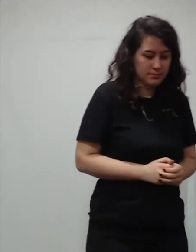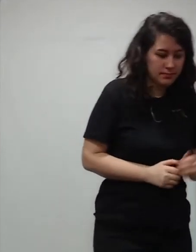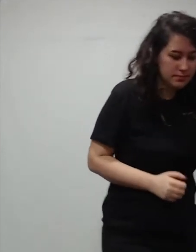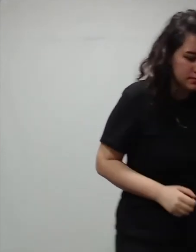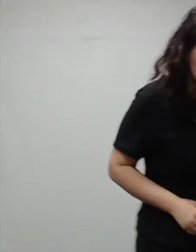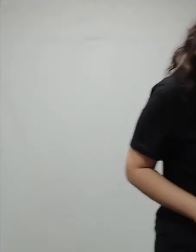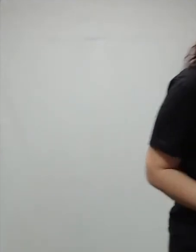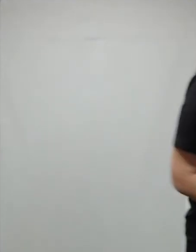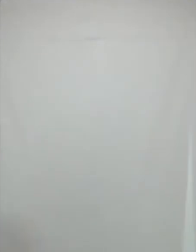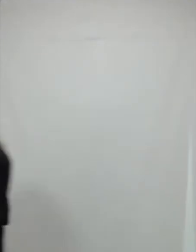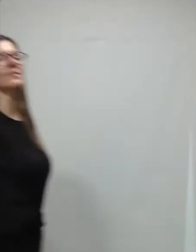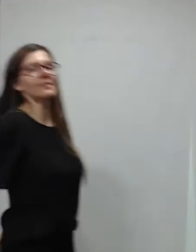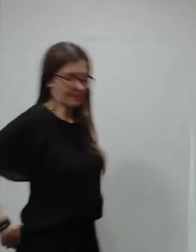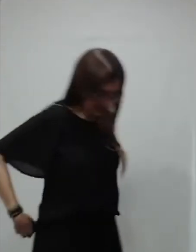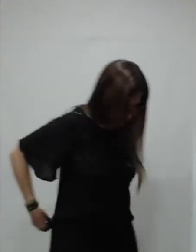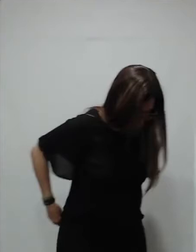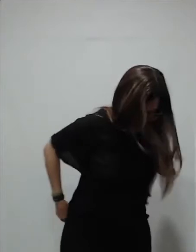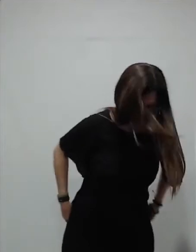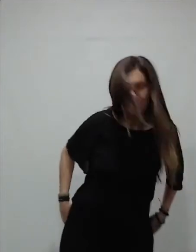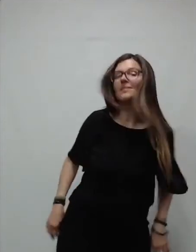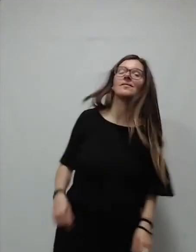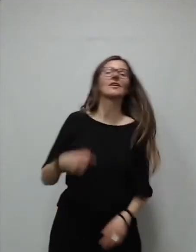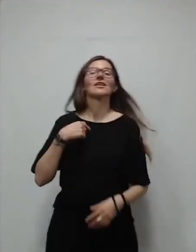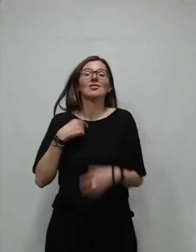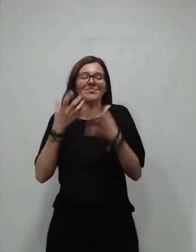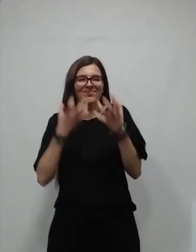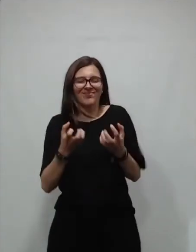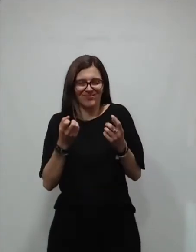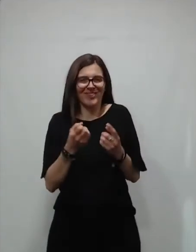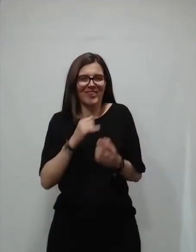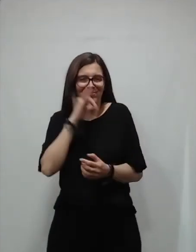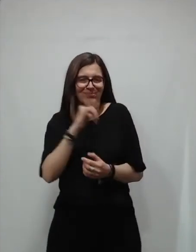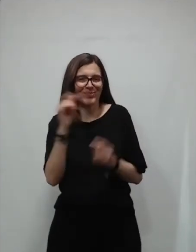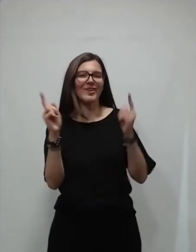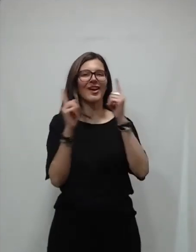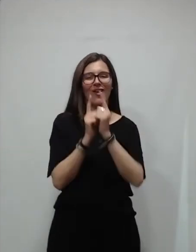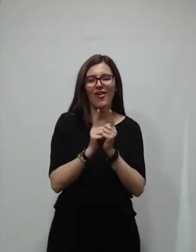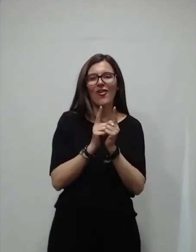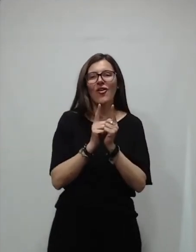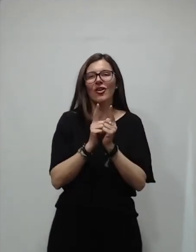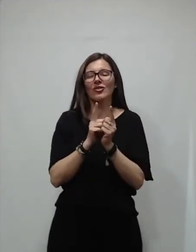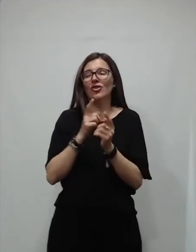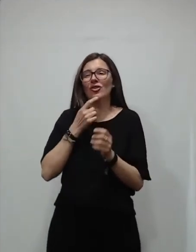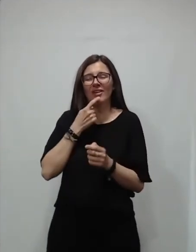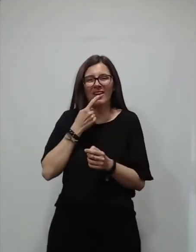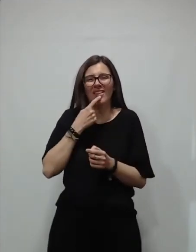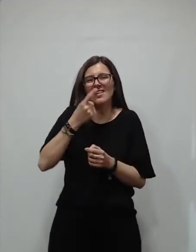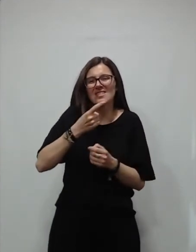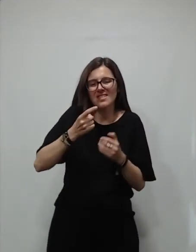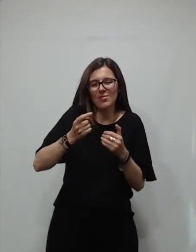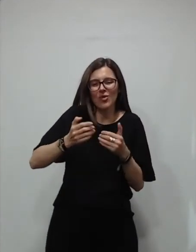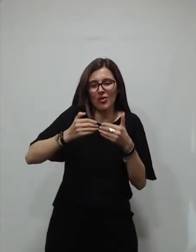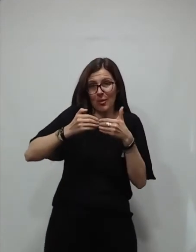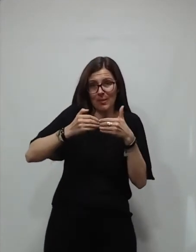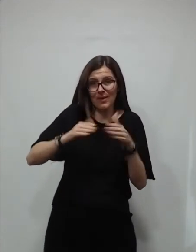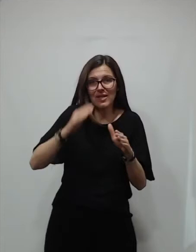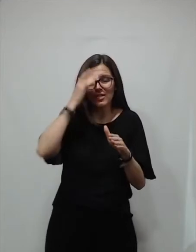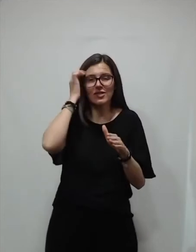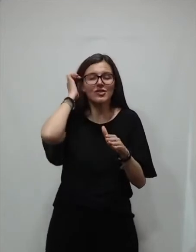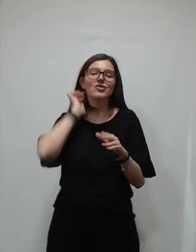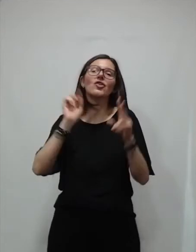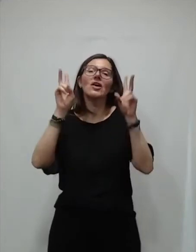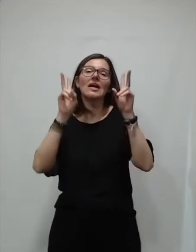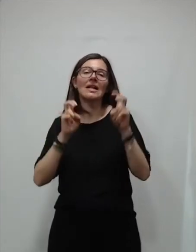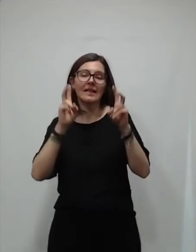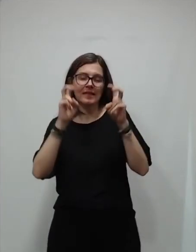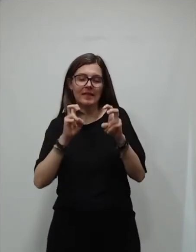Yo voy a tratar de ser breve. Con respecto a lo que mencionaba al inicio de medidas de seguridad curativas, privación